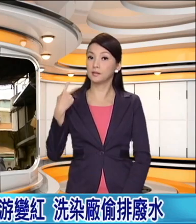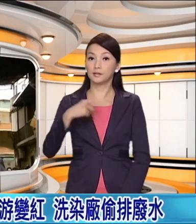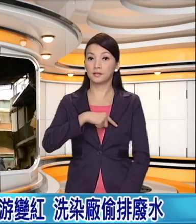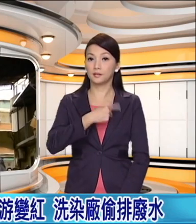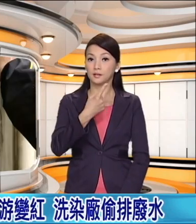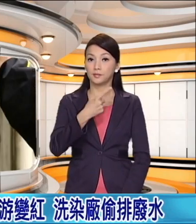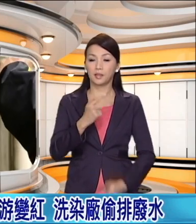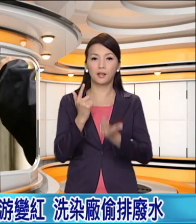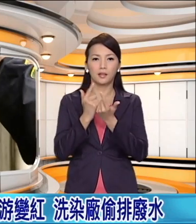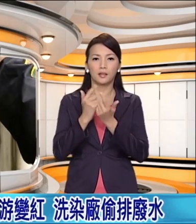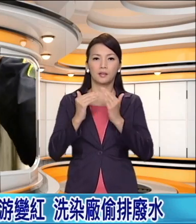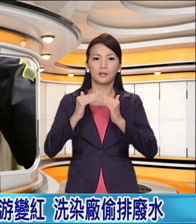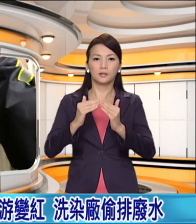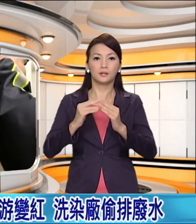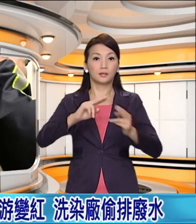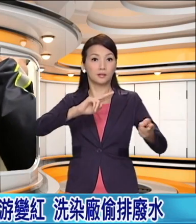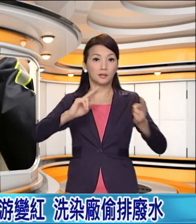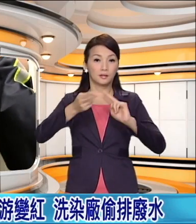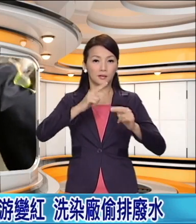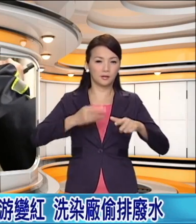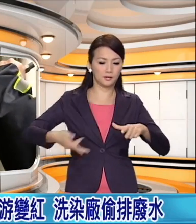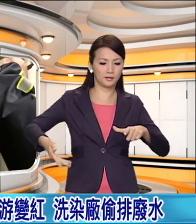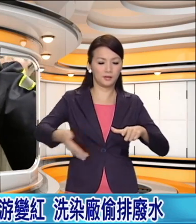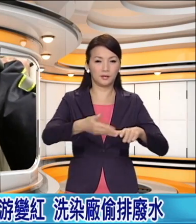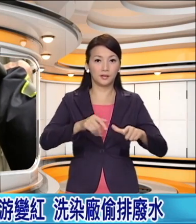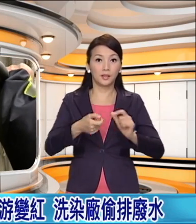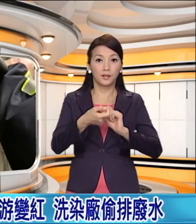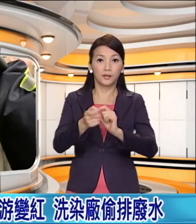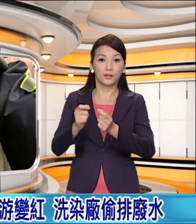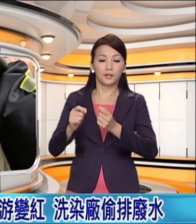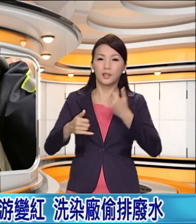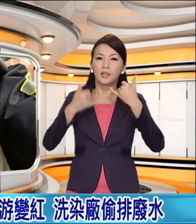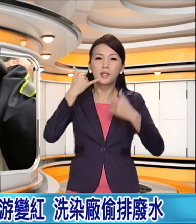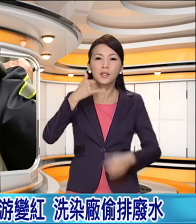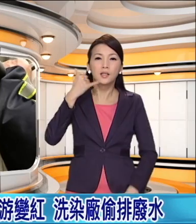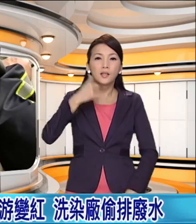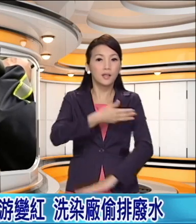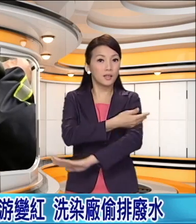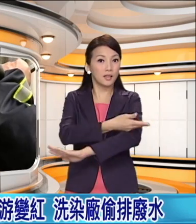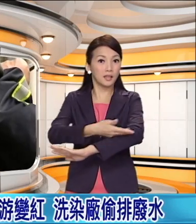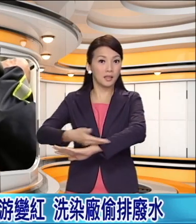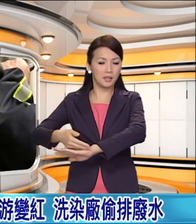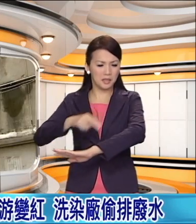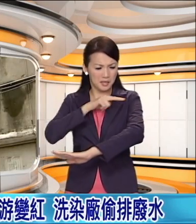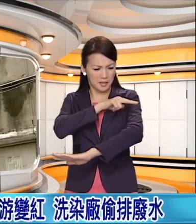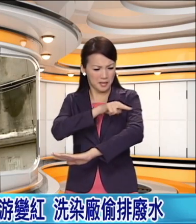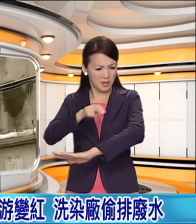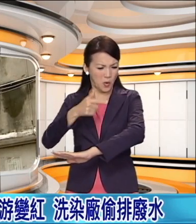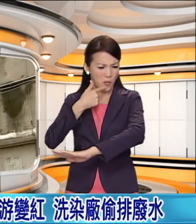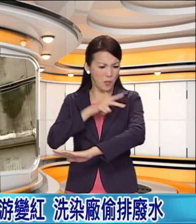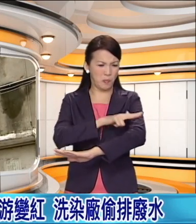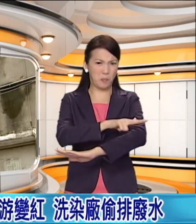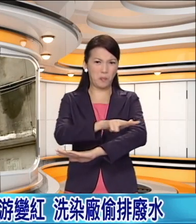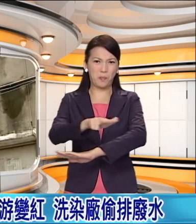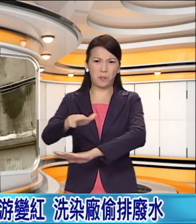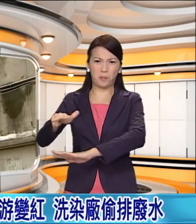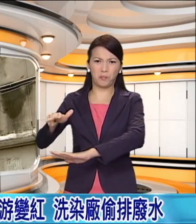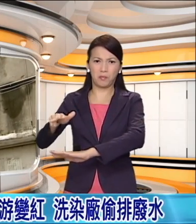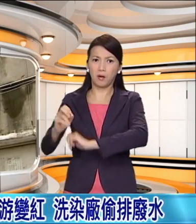台北市建潭附近的基隆河，前天发现有一大片都被染成了红色，而市